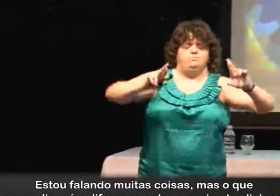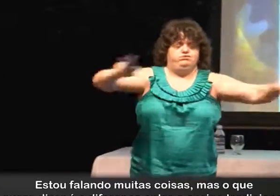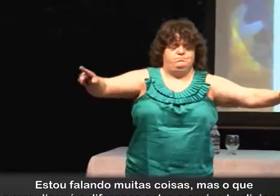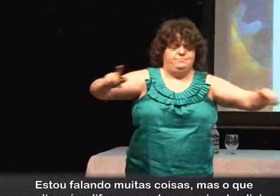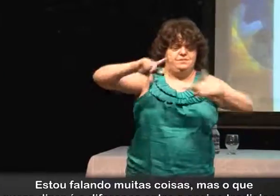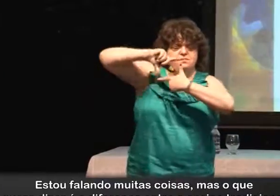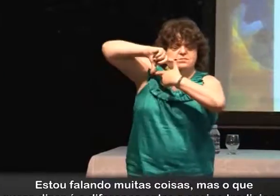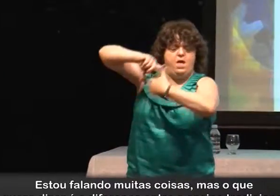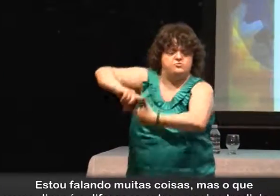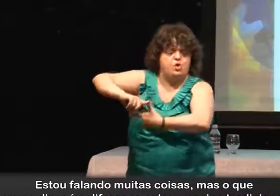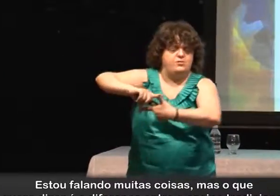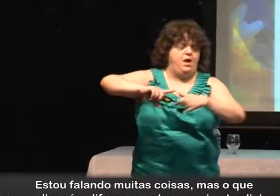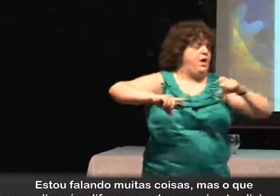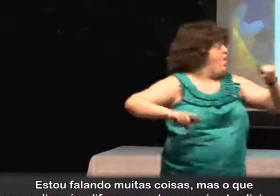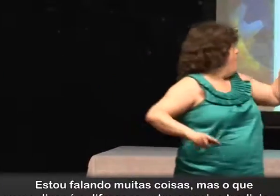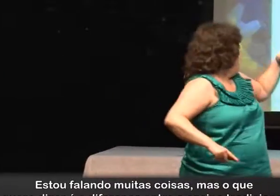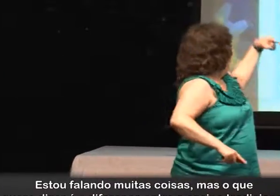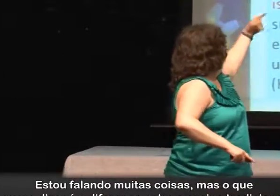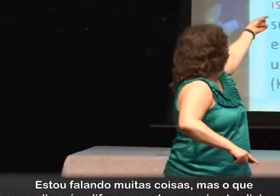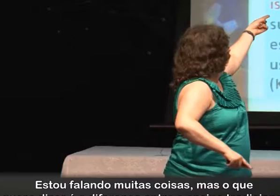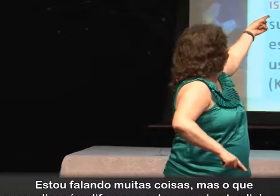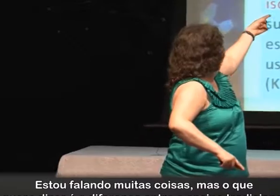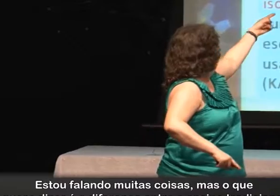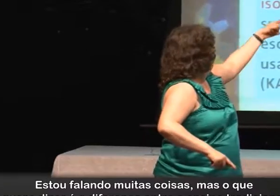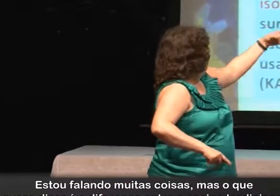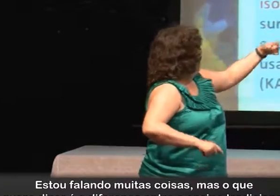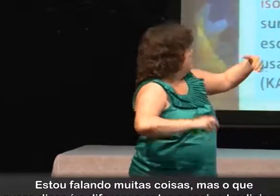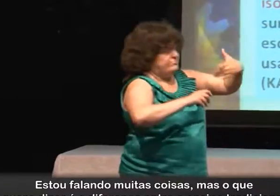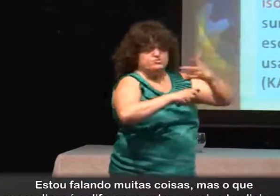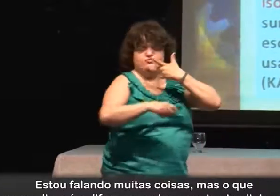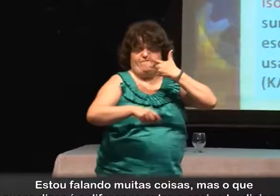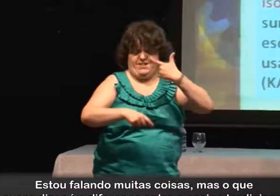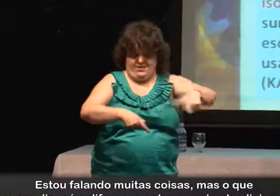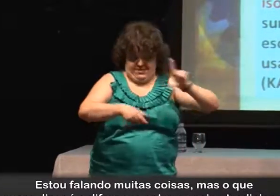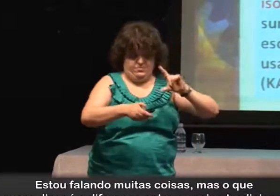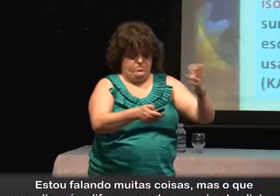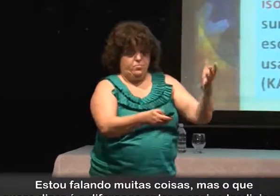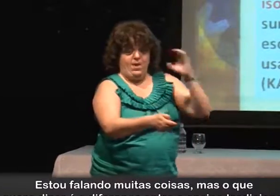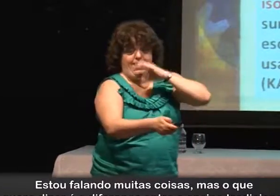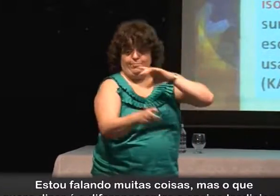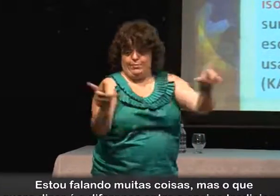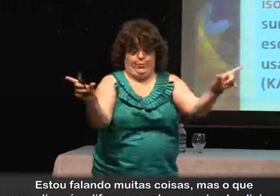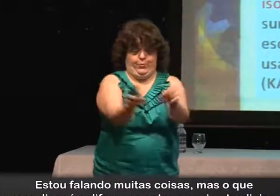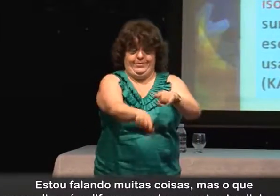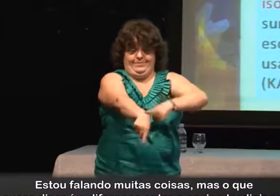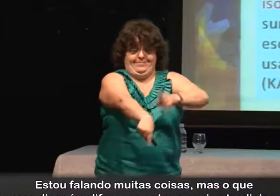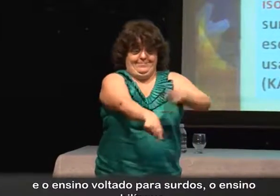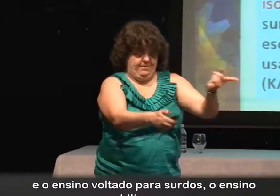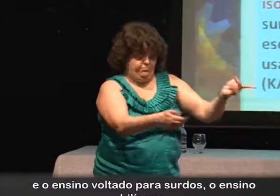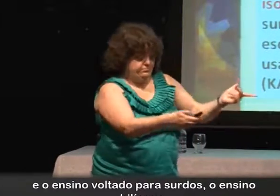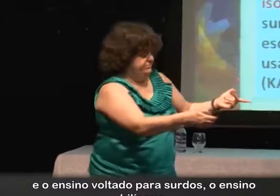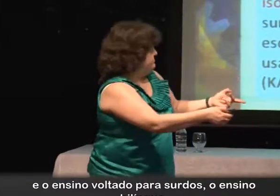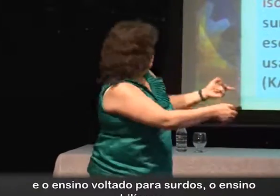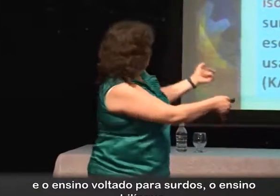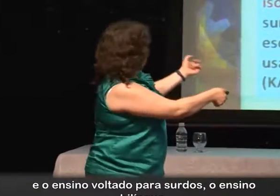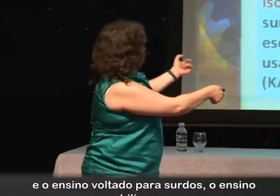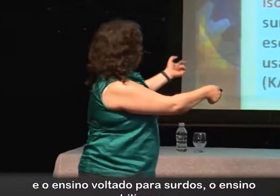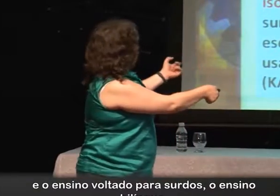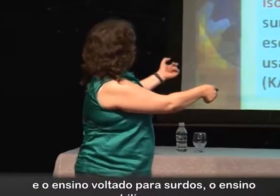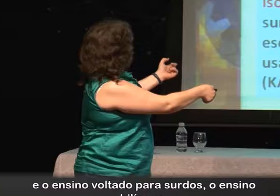E aí eu estou falando muitas coisas, mas o que eu quero dizer é a diferença entre o ensino tradicional e o ensino voltado para